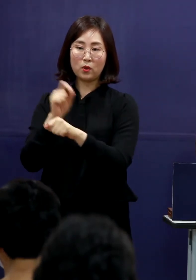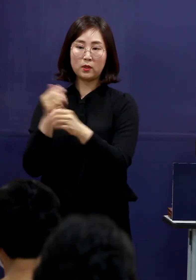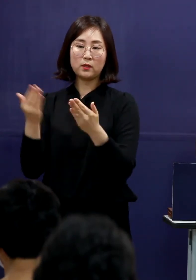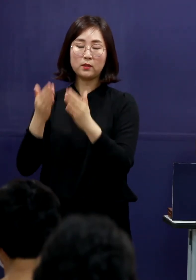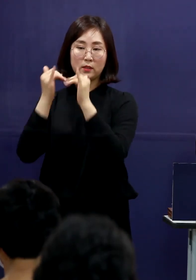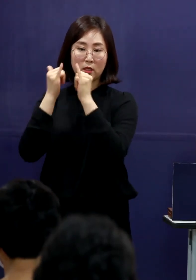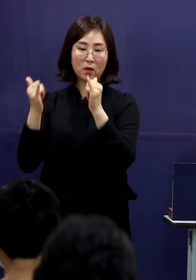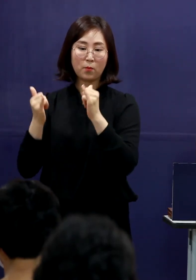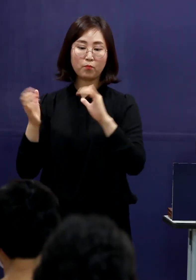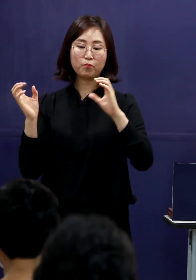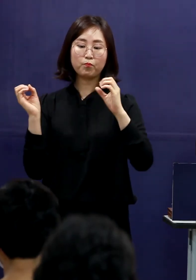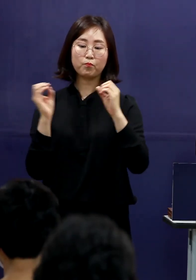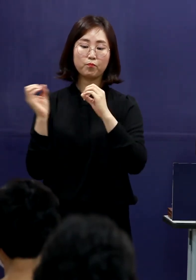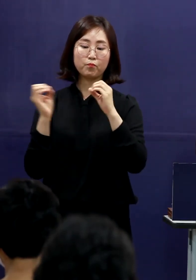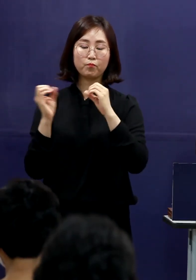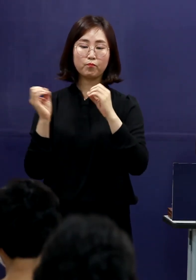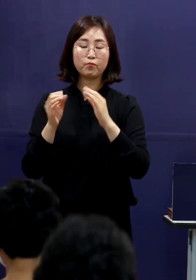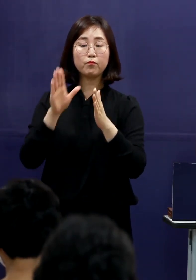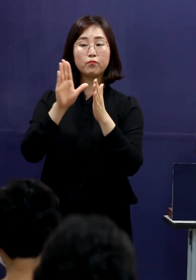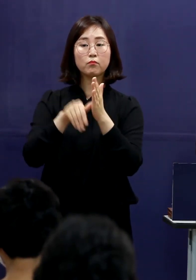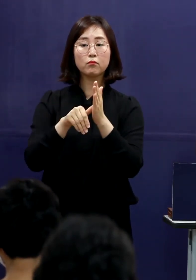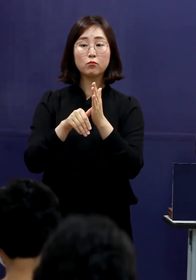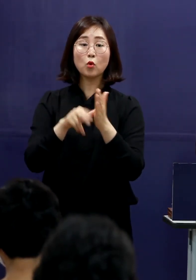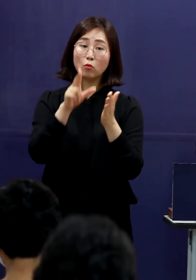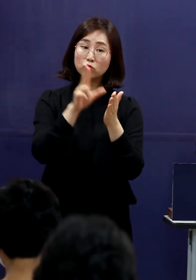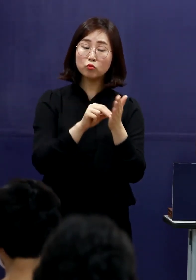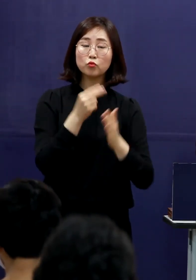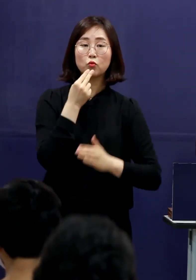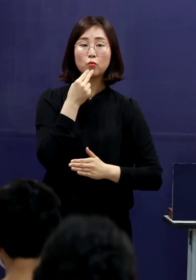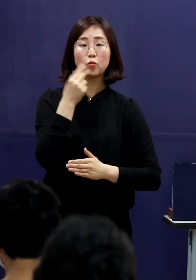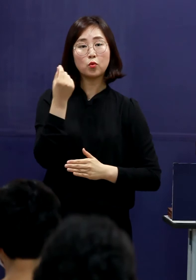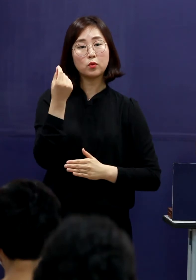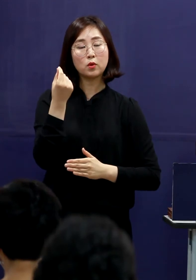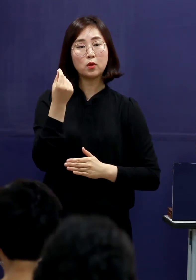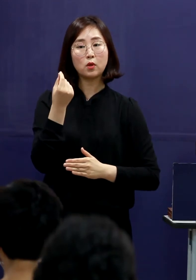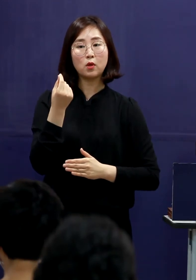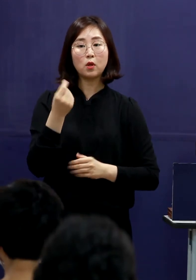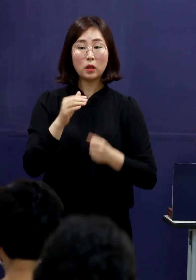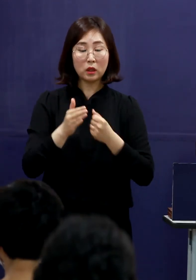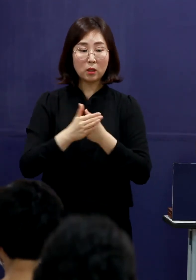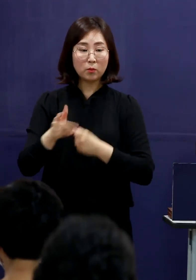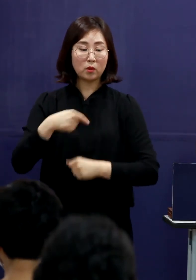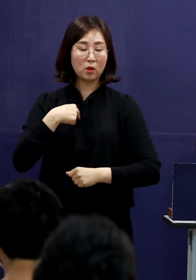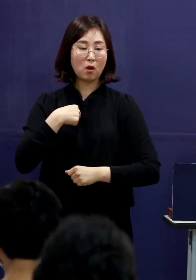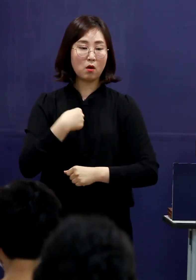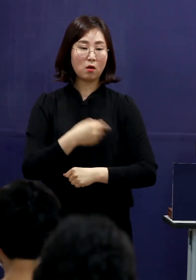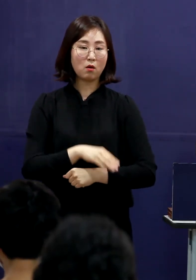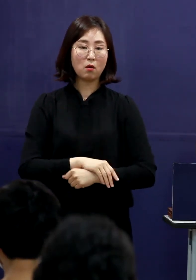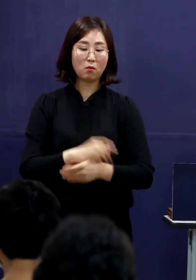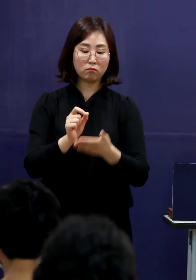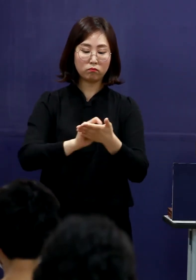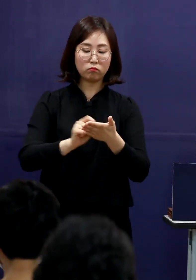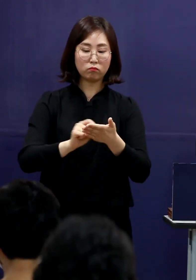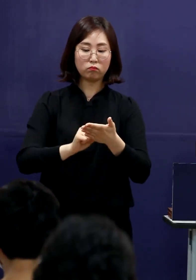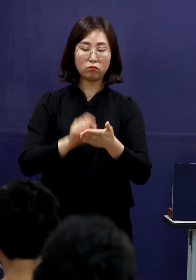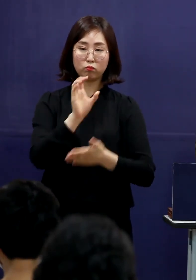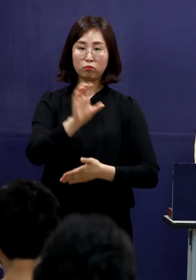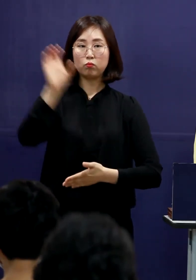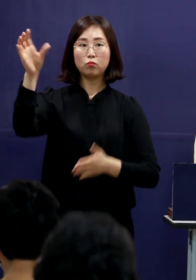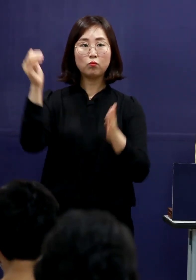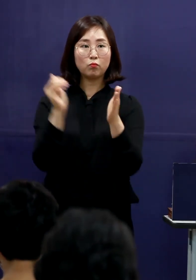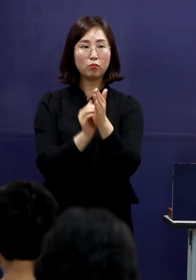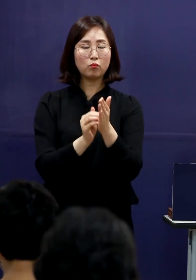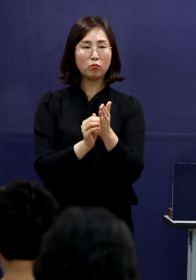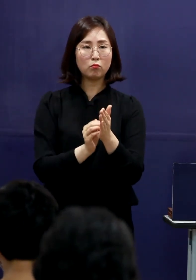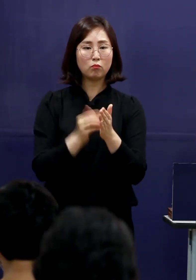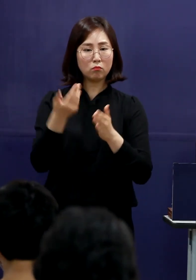해봤습니다. 근데 별 문제가 없는 걸로 이 상황에 대해서 제가 기사를 올린 바 있습니다만 아직까지 계속 그 강릉